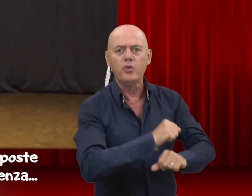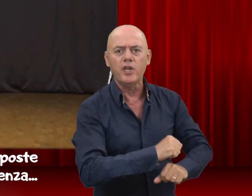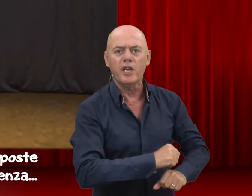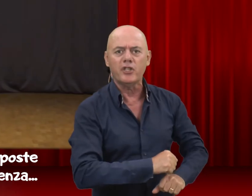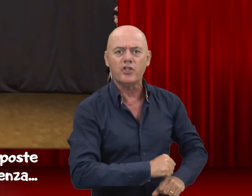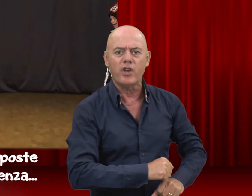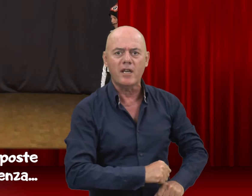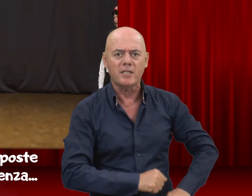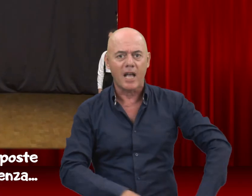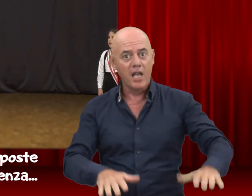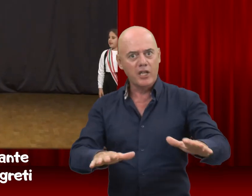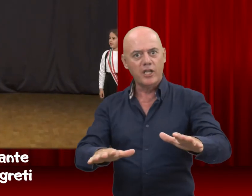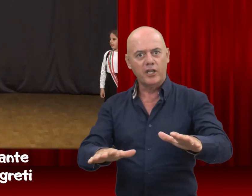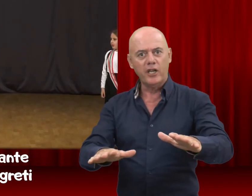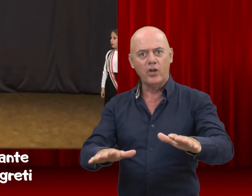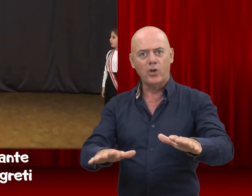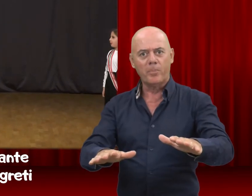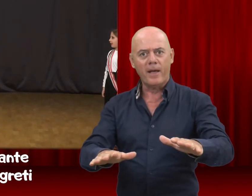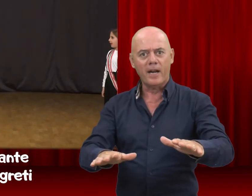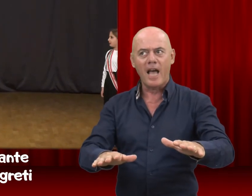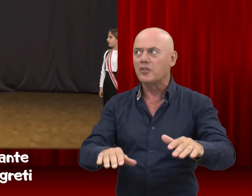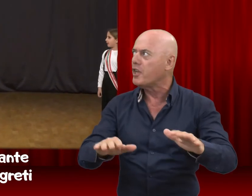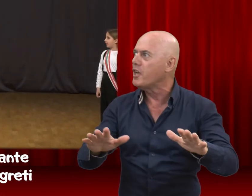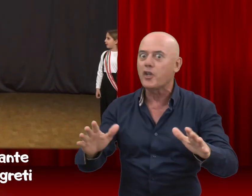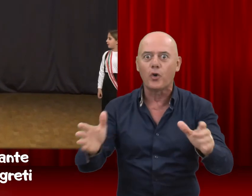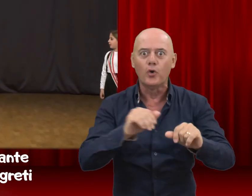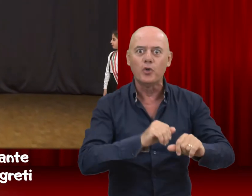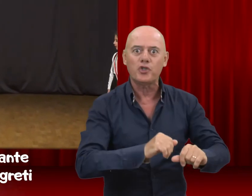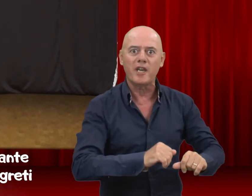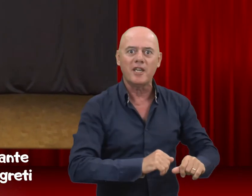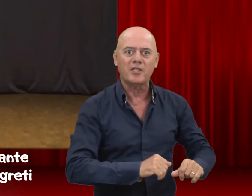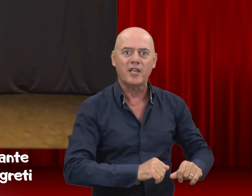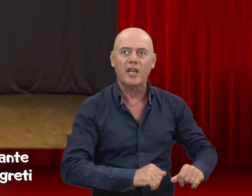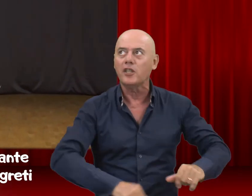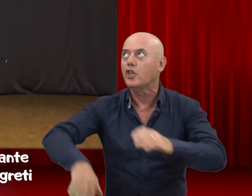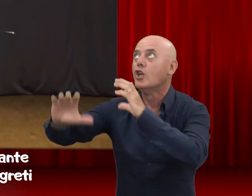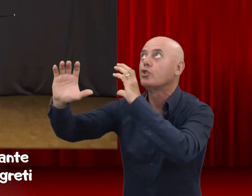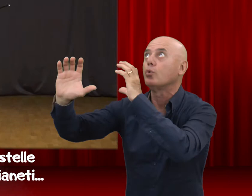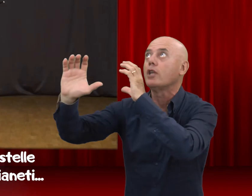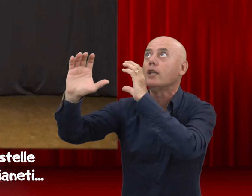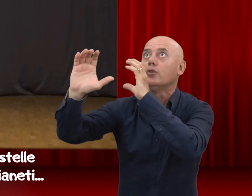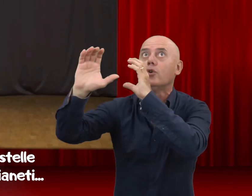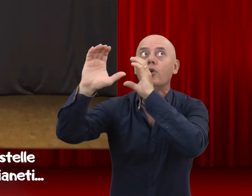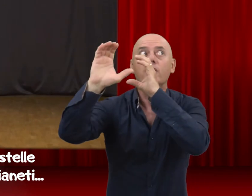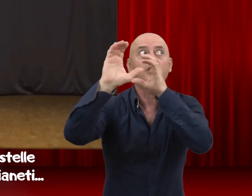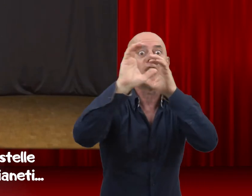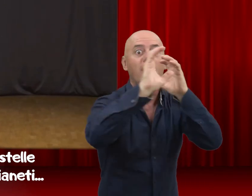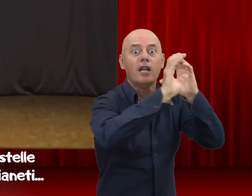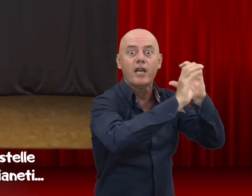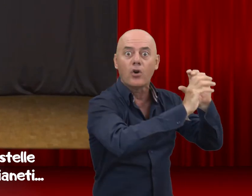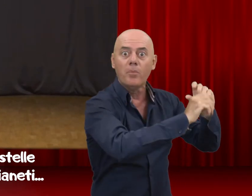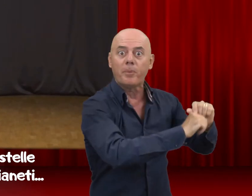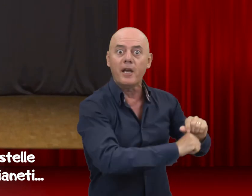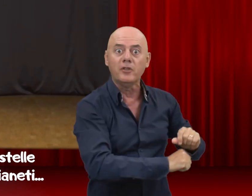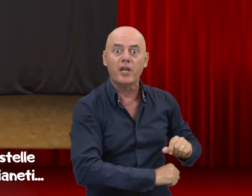per ogni esigenza. Il grillo parlante conosce i segreti, scrutando le